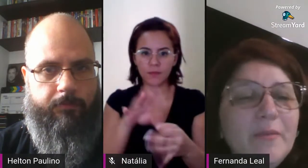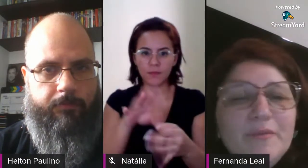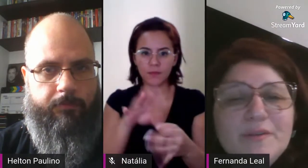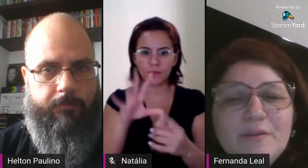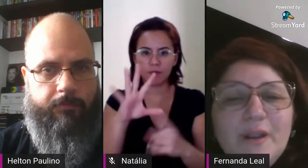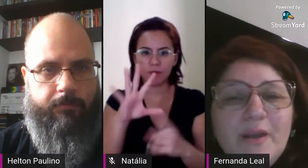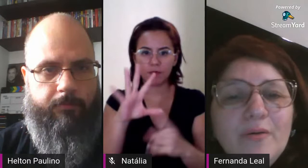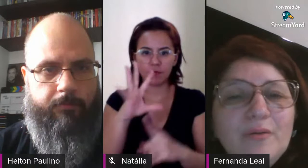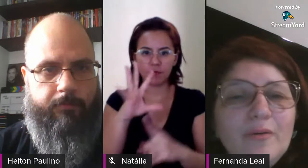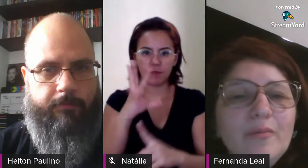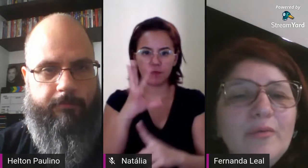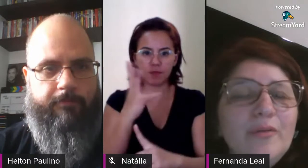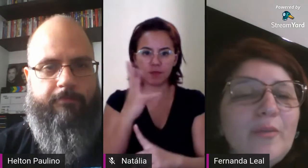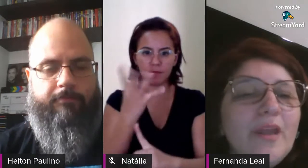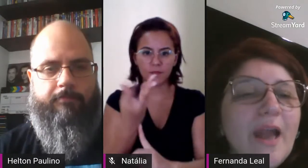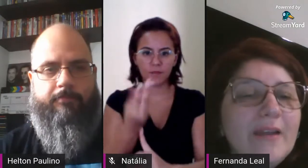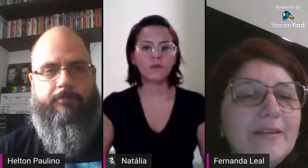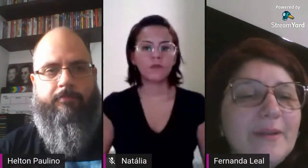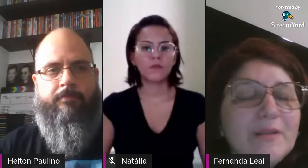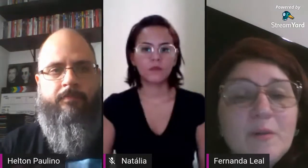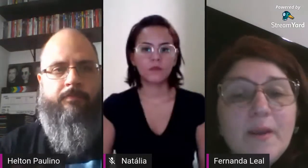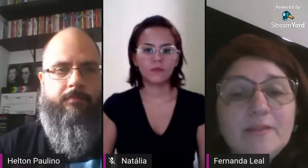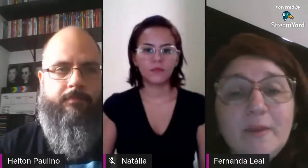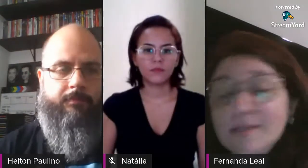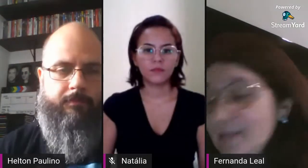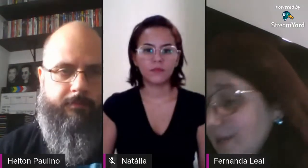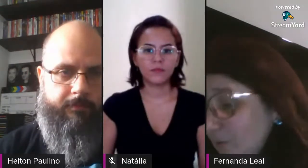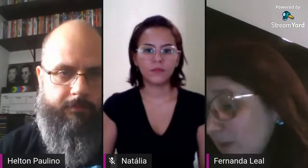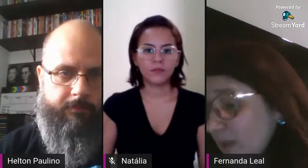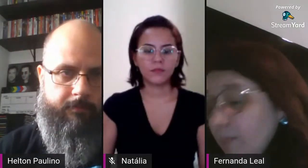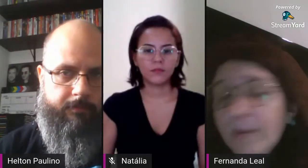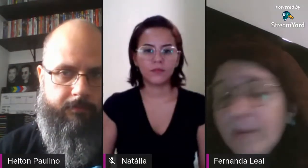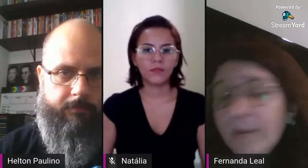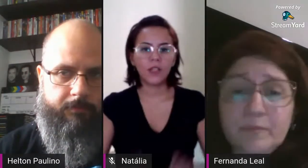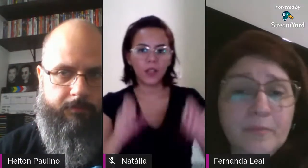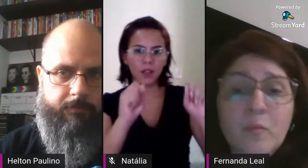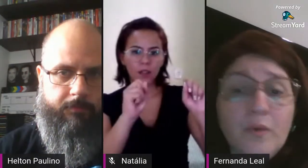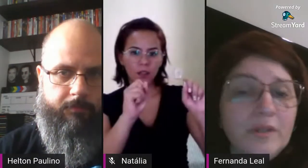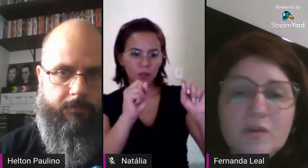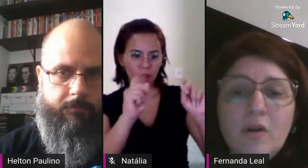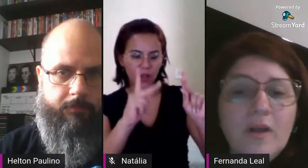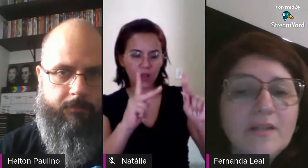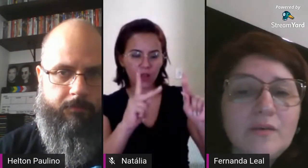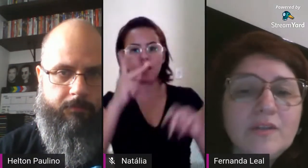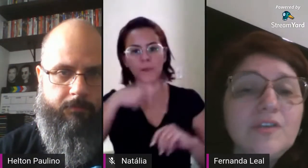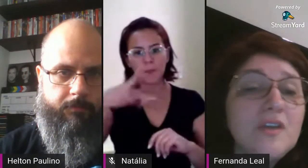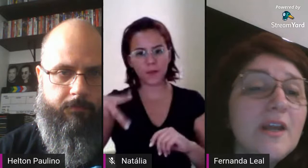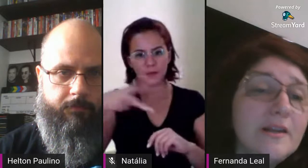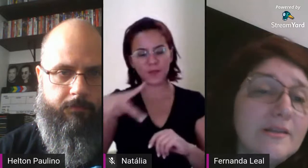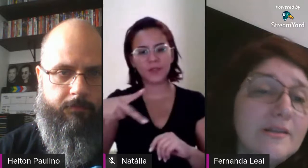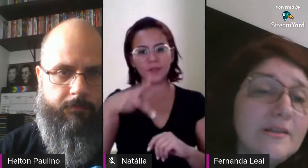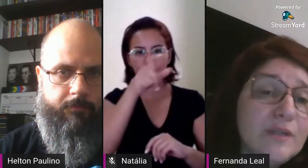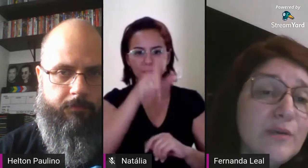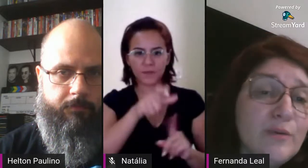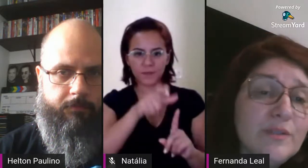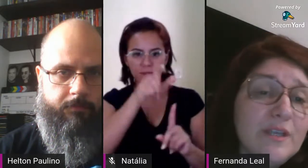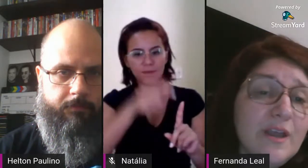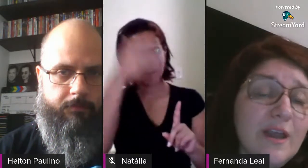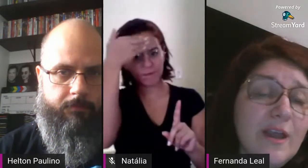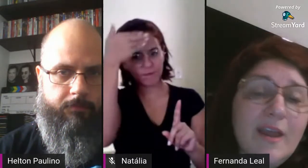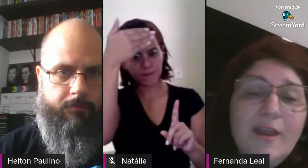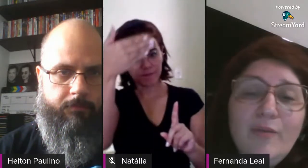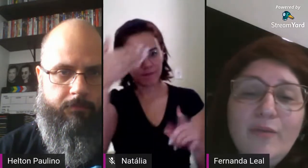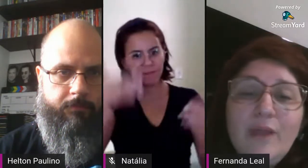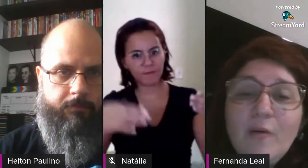Ok, professor Elton, muito obrigada pela sua participação e por muitas colocações instigantes que você